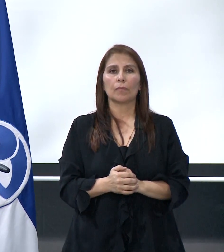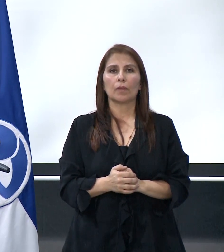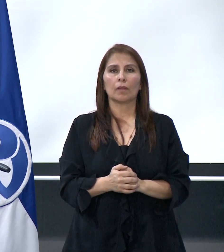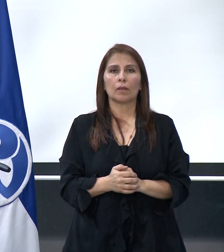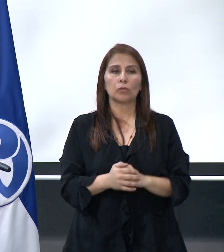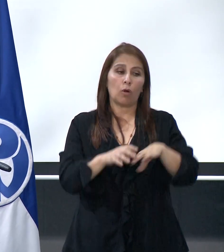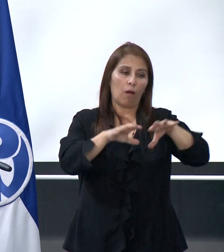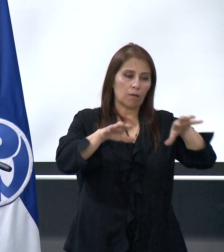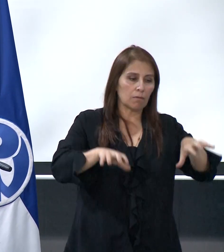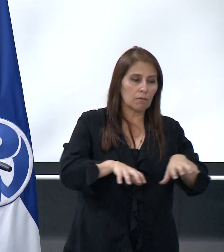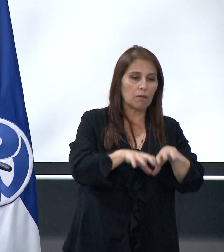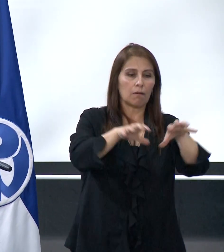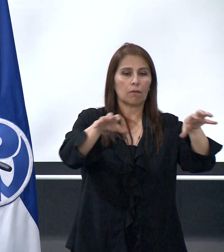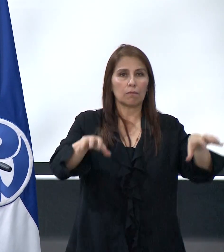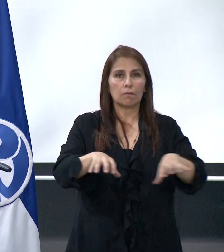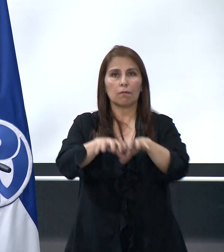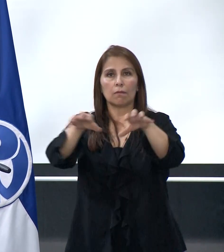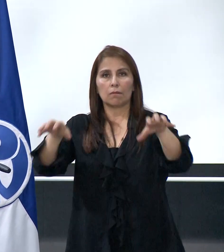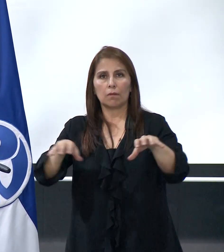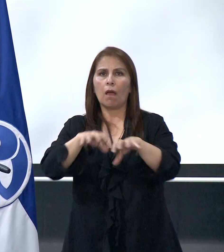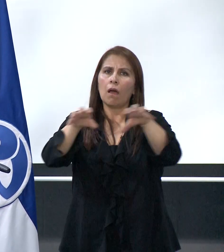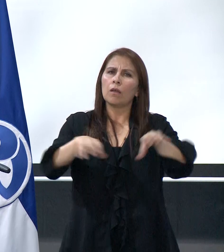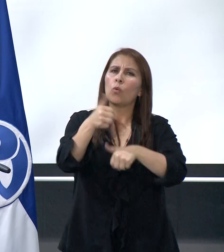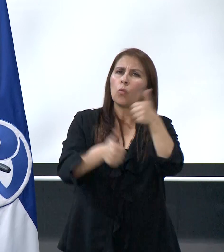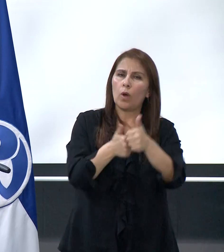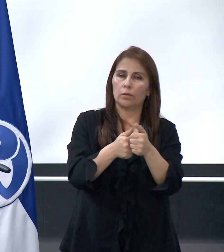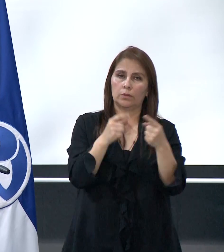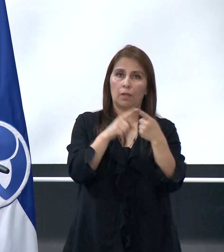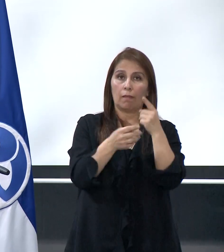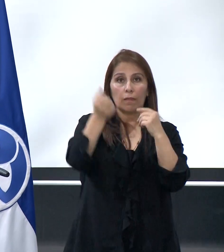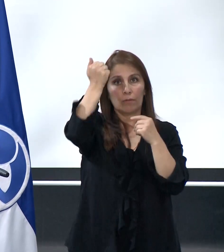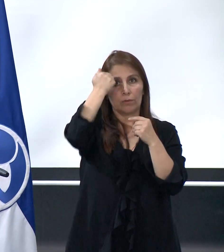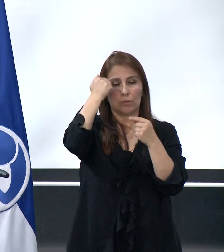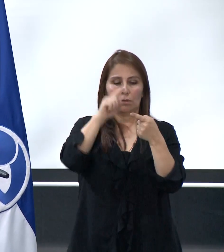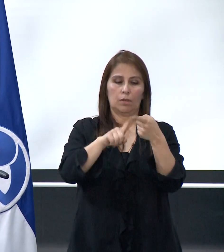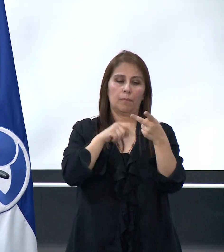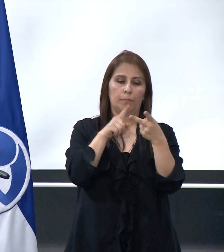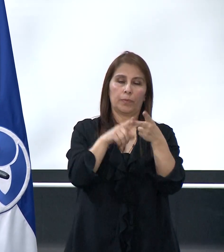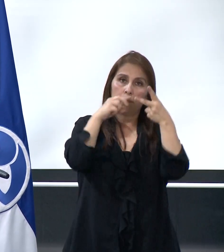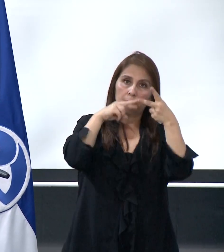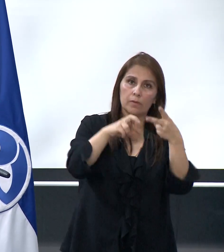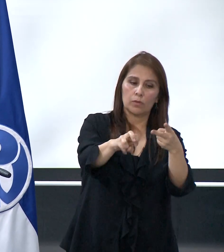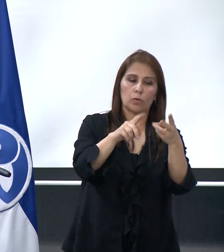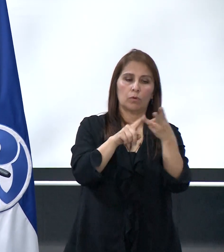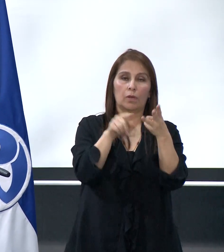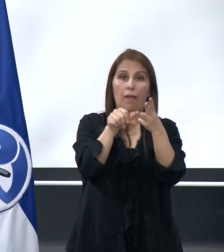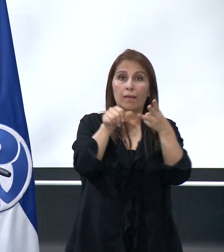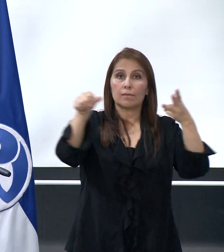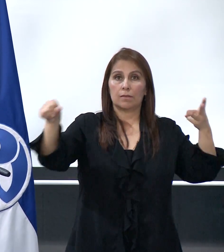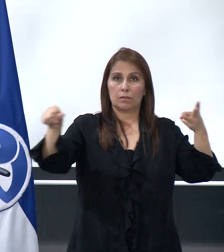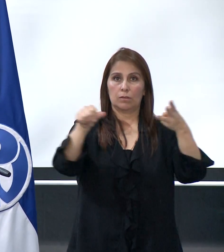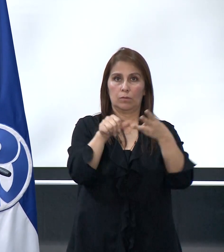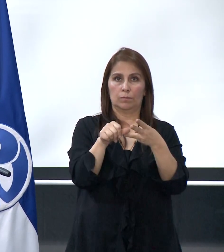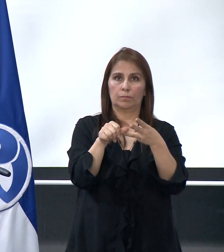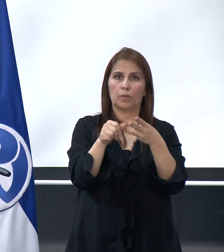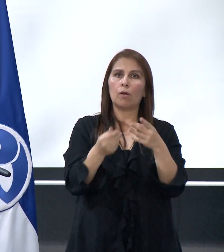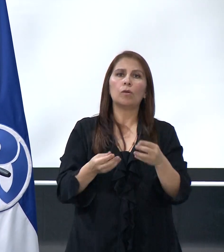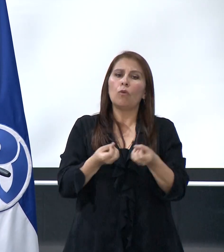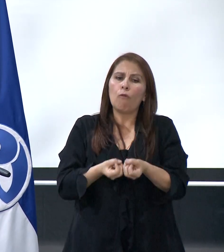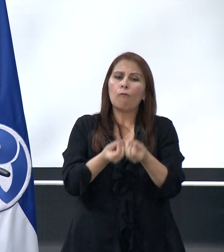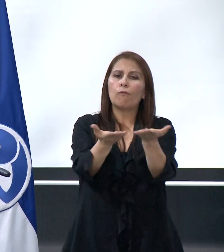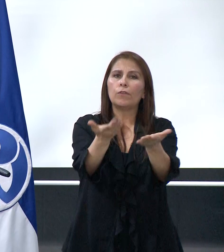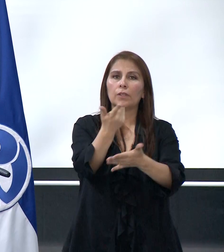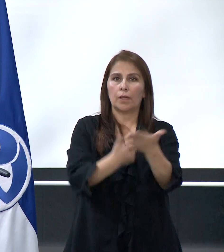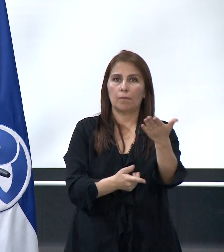de actividades de docencia investigación y extensión ofrecidos por varias pero varios programas